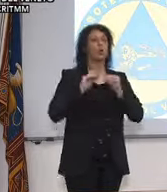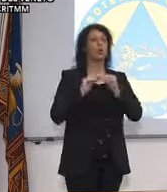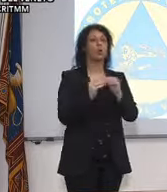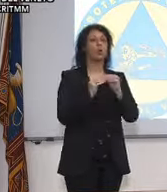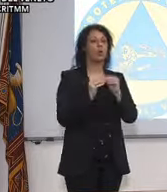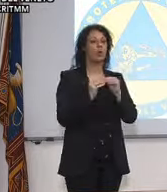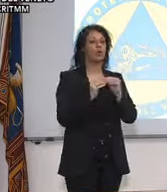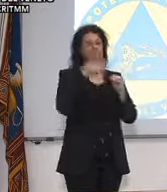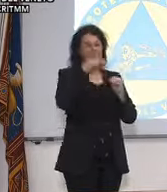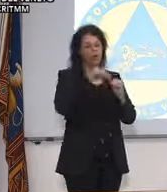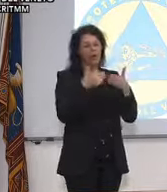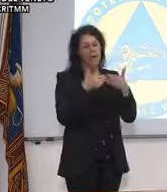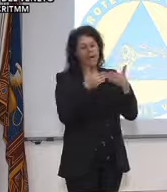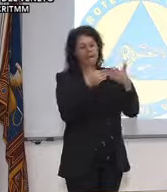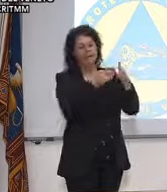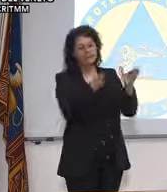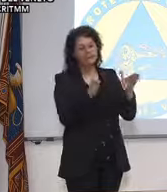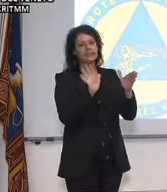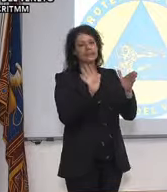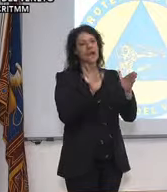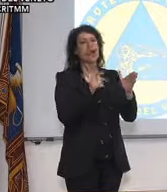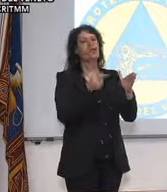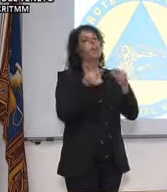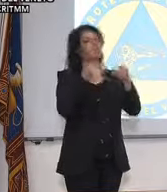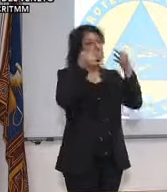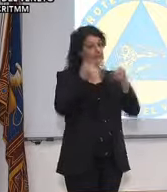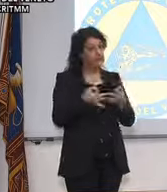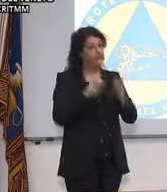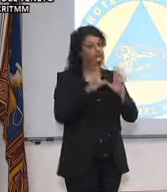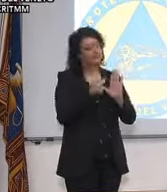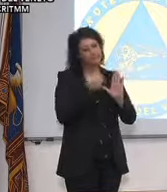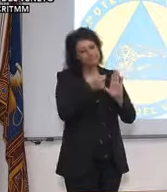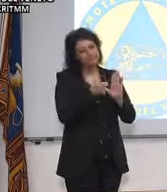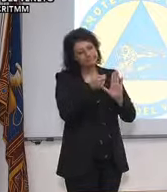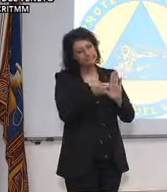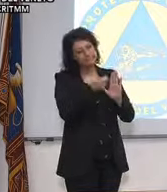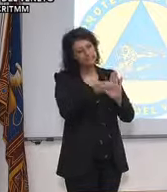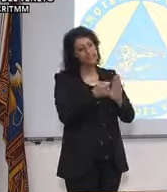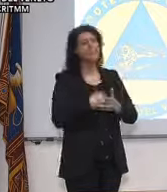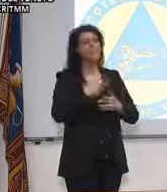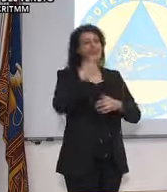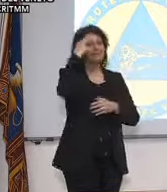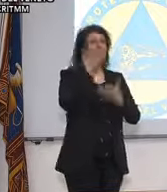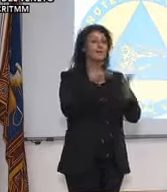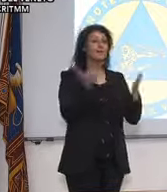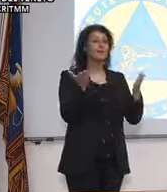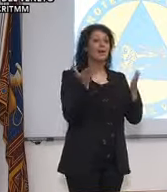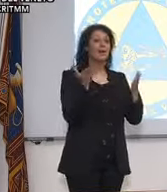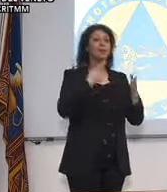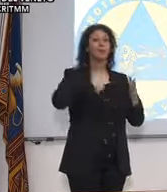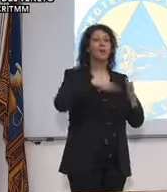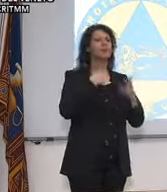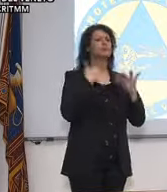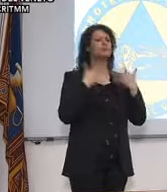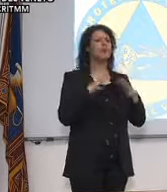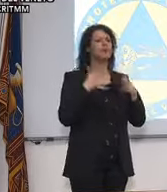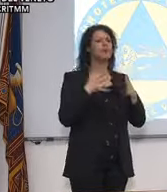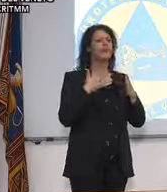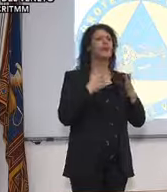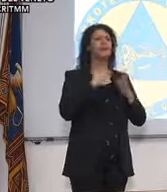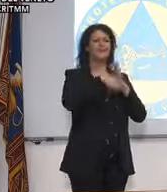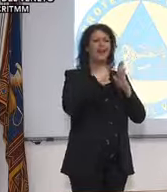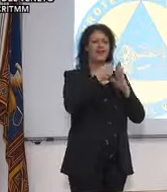eventualmente riaprire in maniera modulata in sicurezza. Vi ricorderete che noi comunque abbiamo già fatto una delibera di giunta